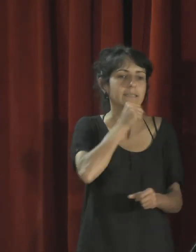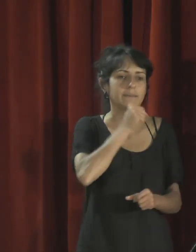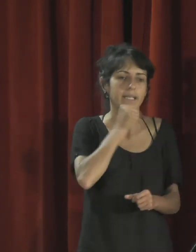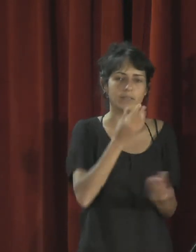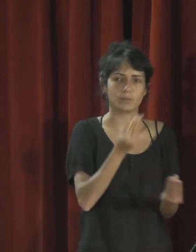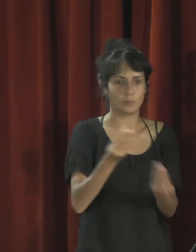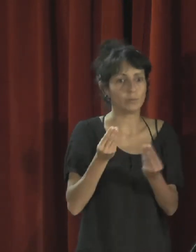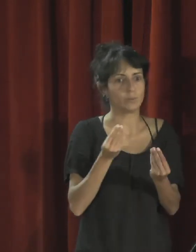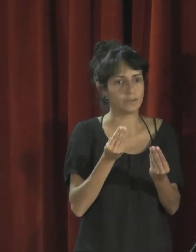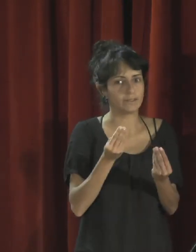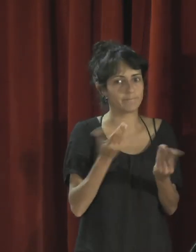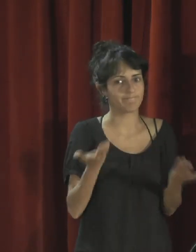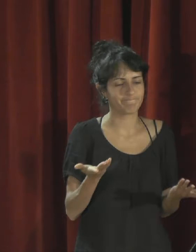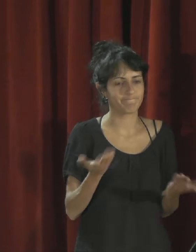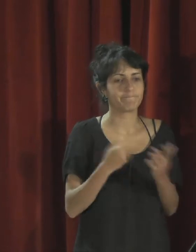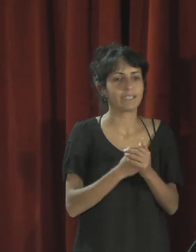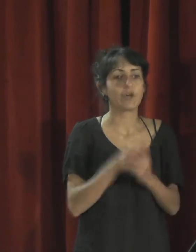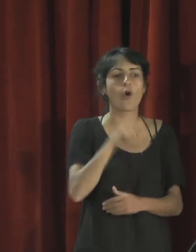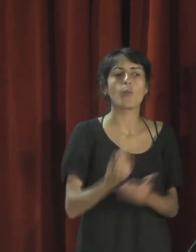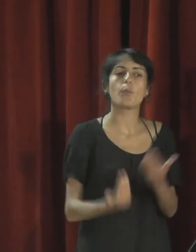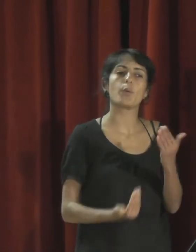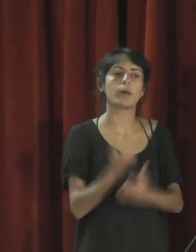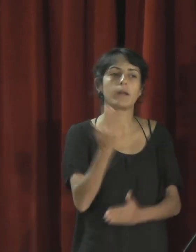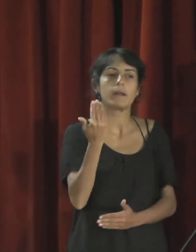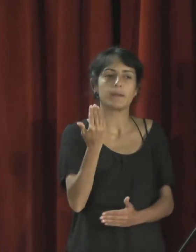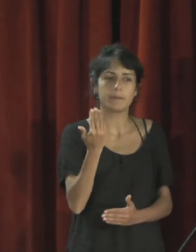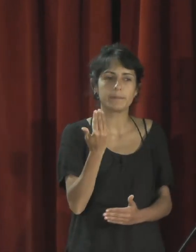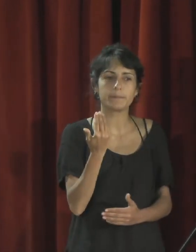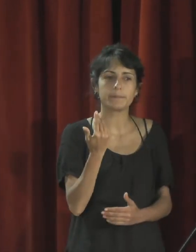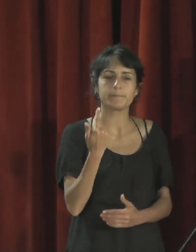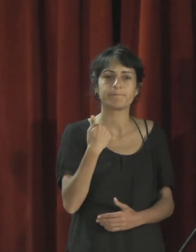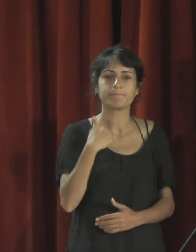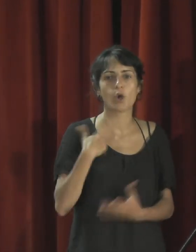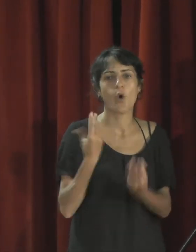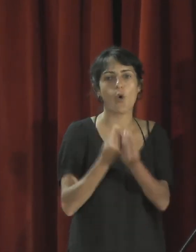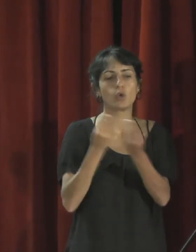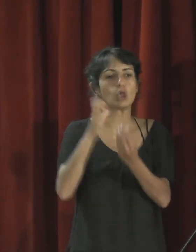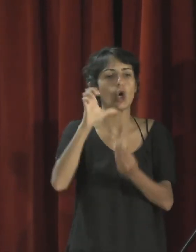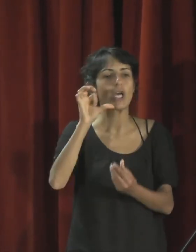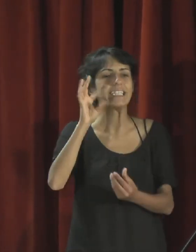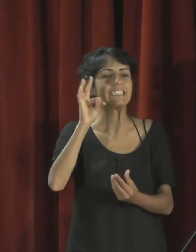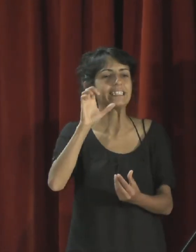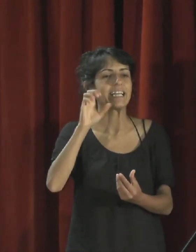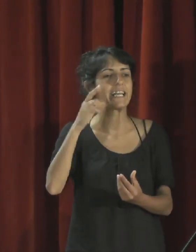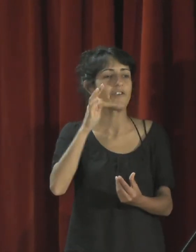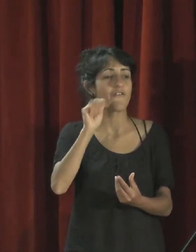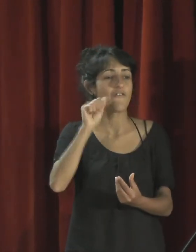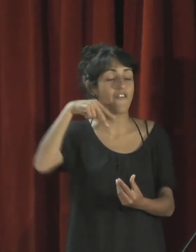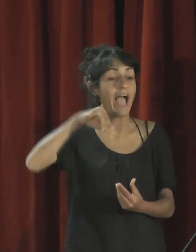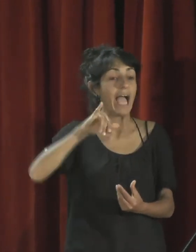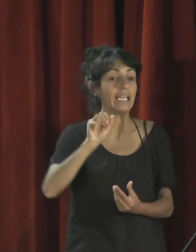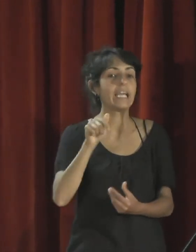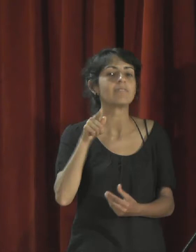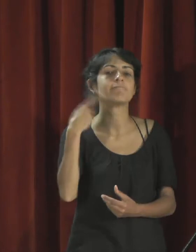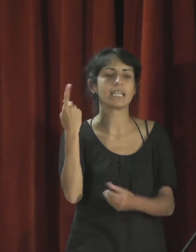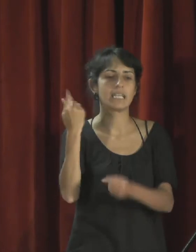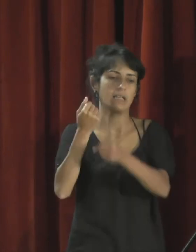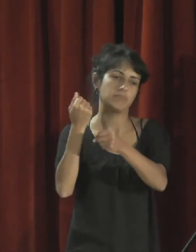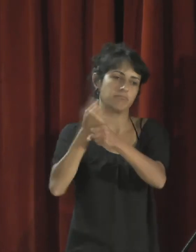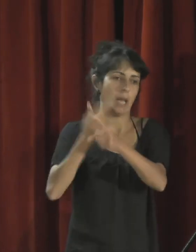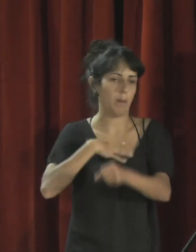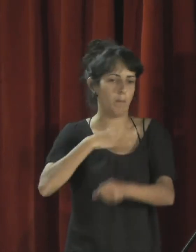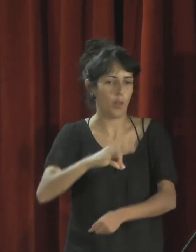despoboamento. Hoxe, esta mañá, estaba con Estefanía Torres, que é eurodiputada de Podemos, coa cal traballo, e